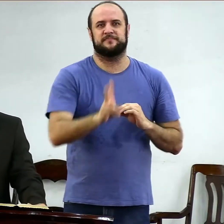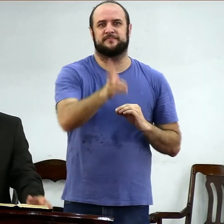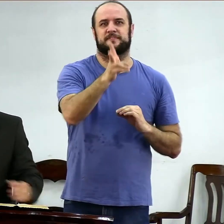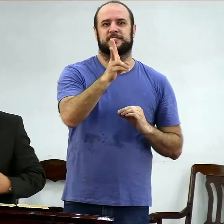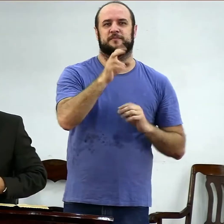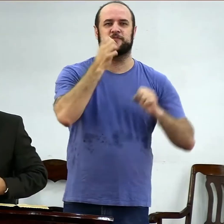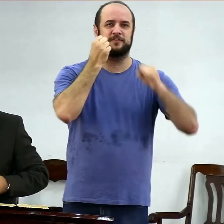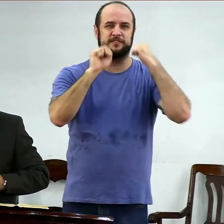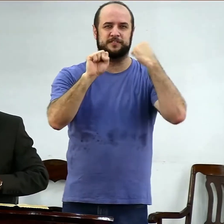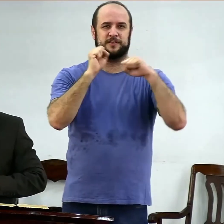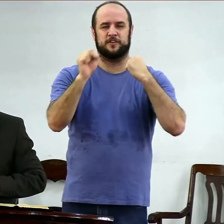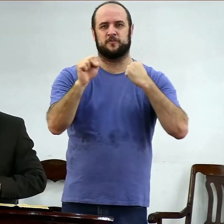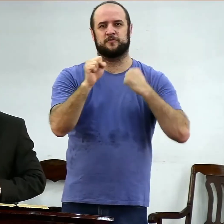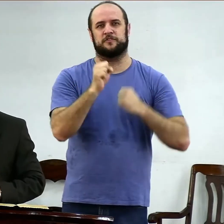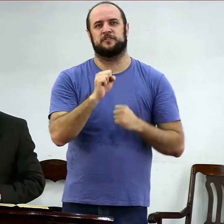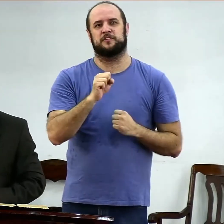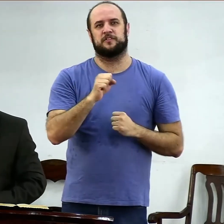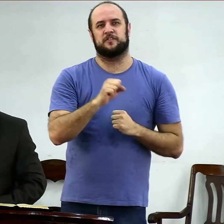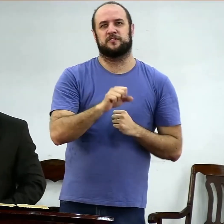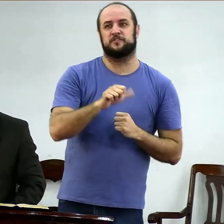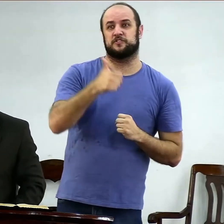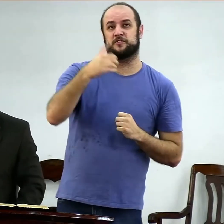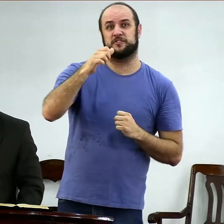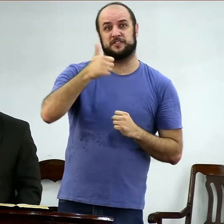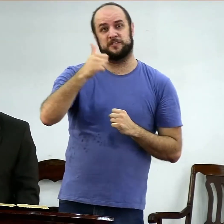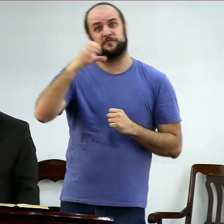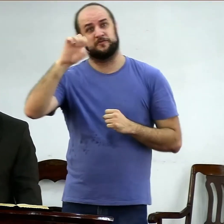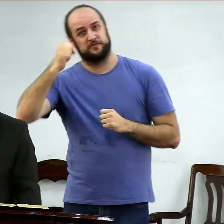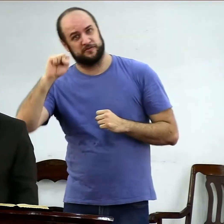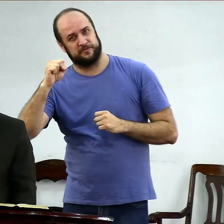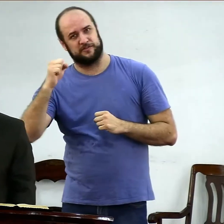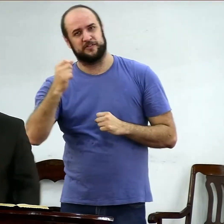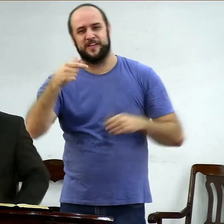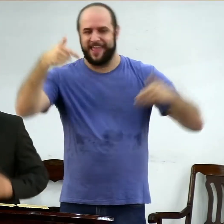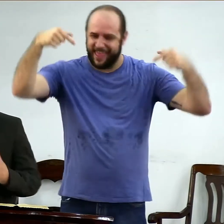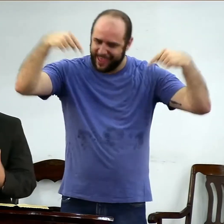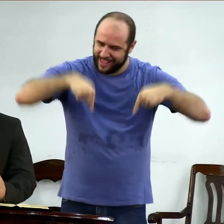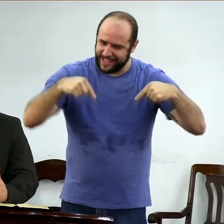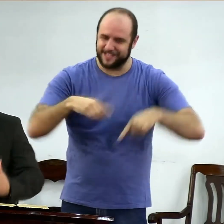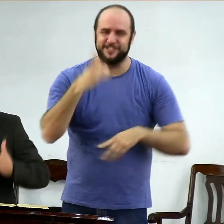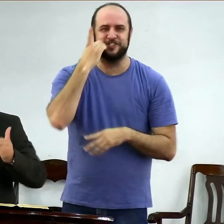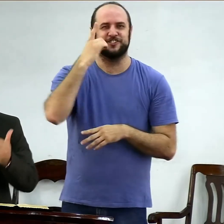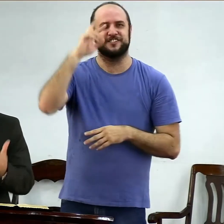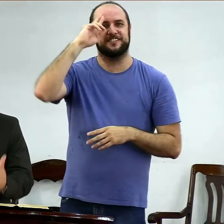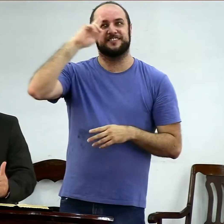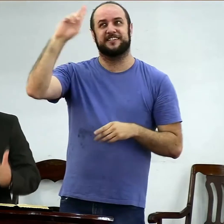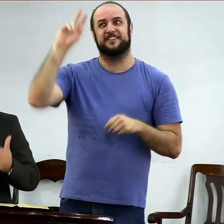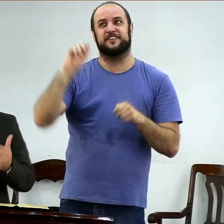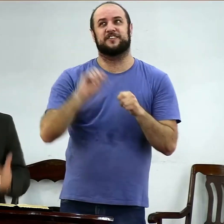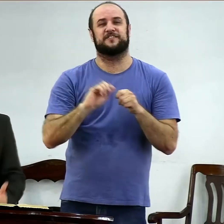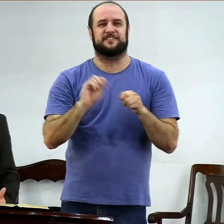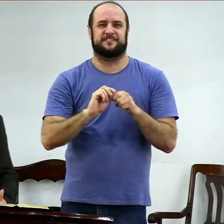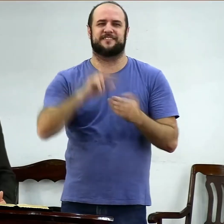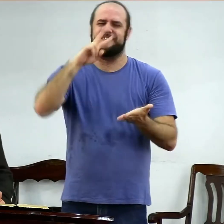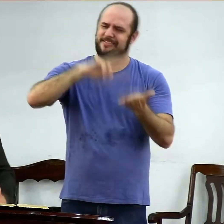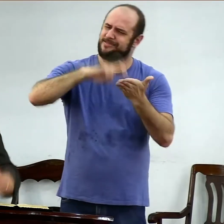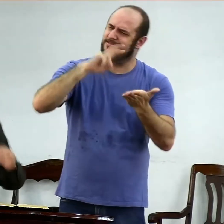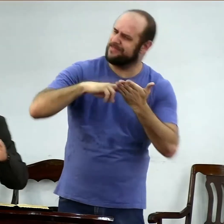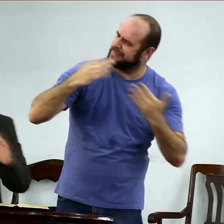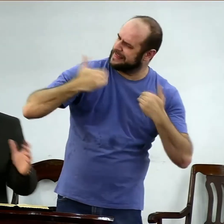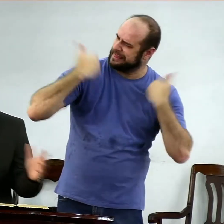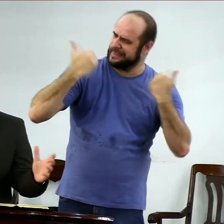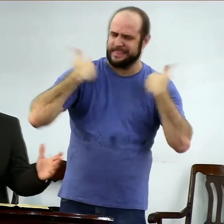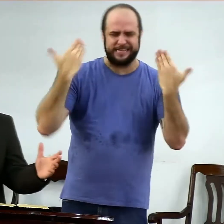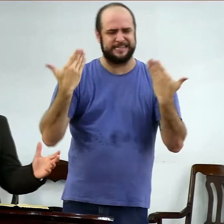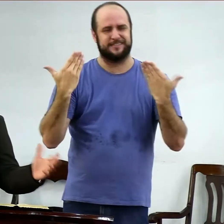Salmo 118, versículo 24. Este é o dia que o Senhor fez, regozijemo-nos e nos alegremos nele.